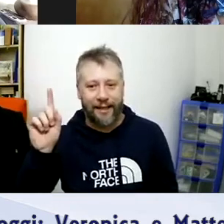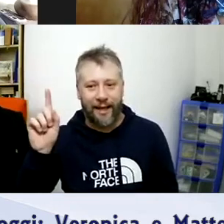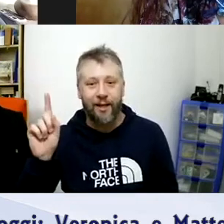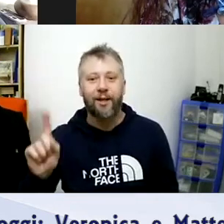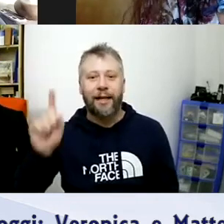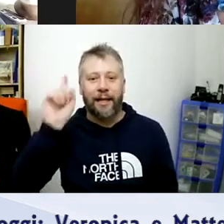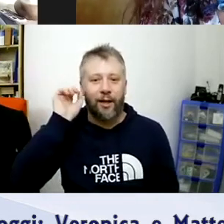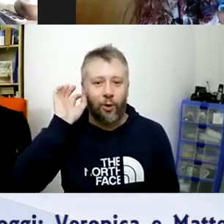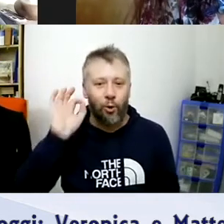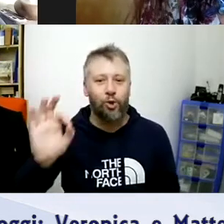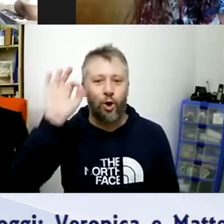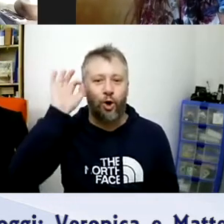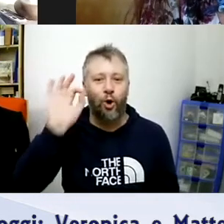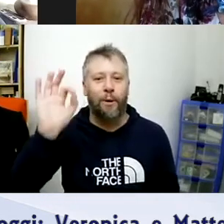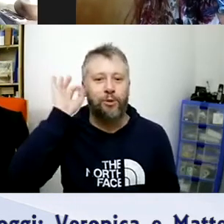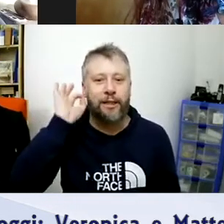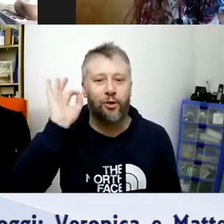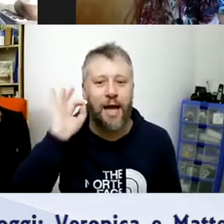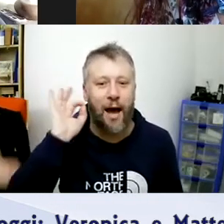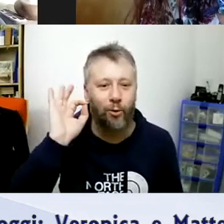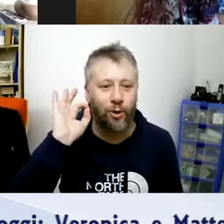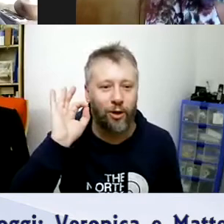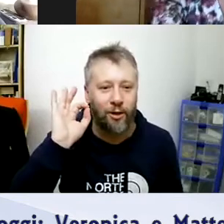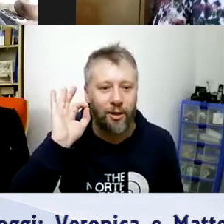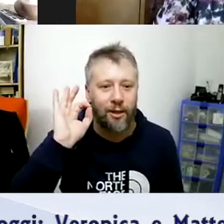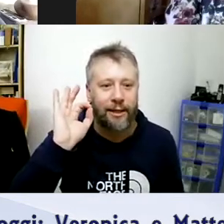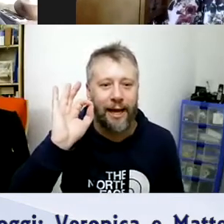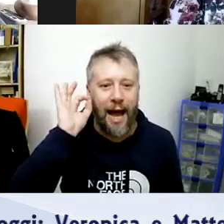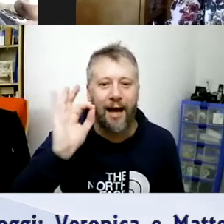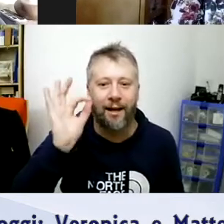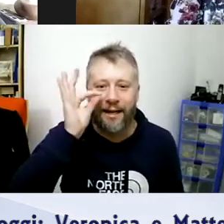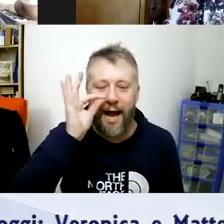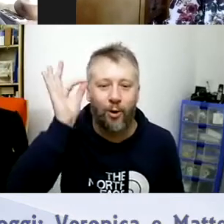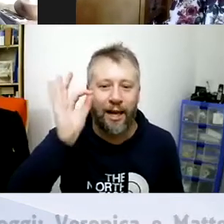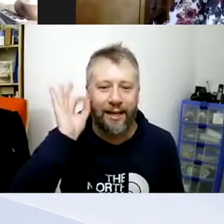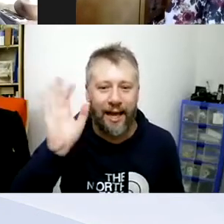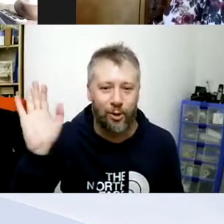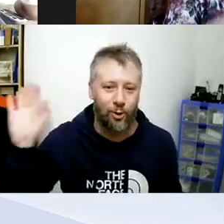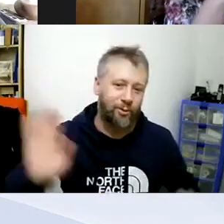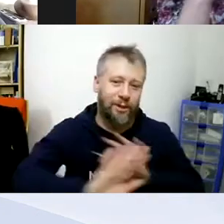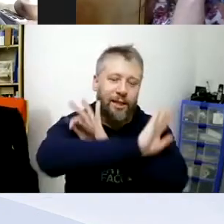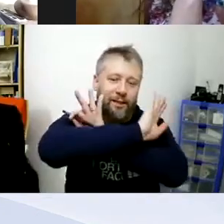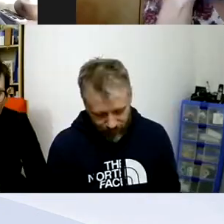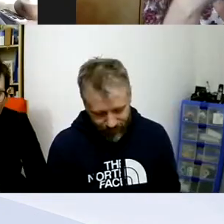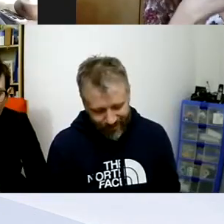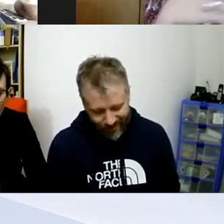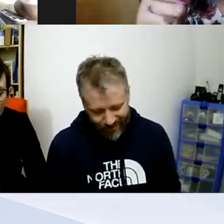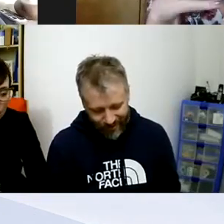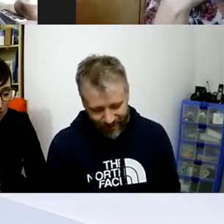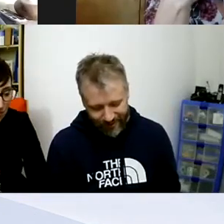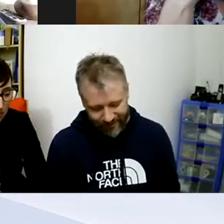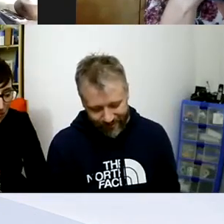stelline. E rusto come un dinosauro che ha le cattole al naso. Quindi... In